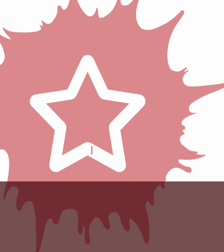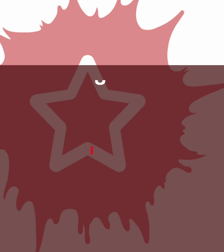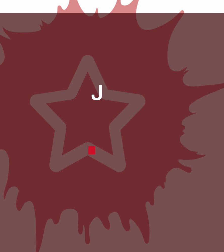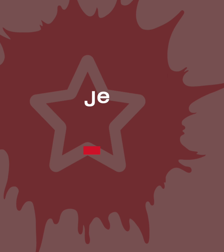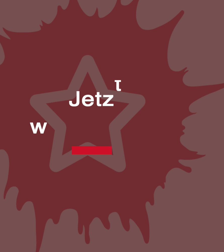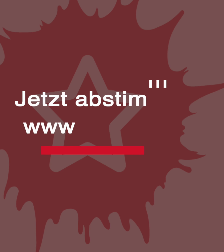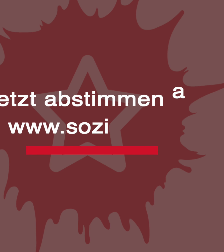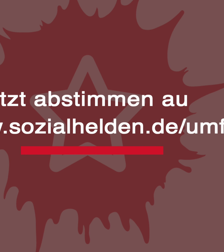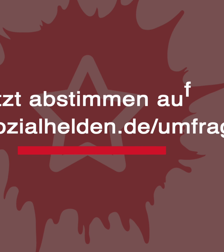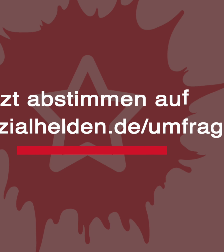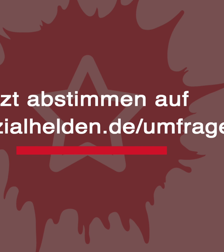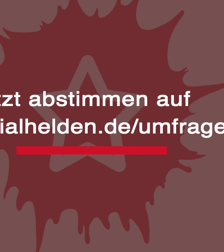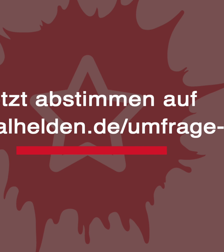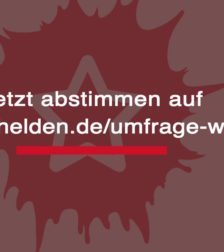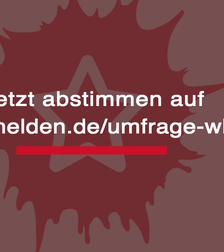Jetzt abstimmen auf